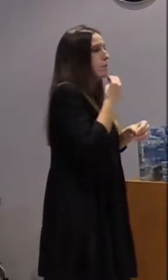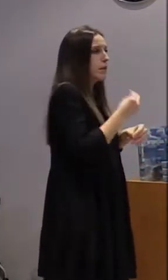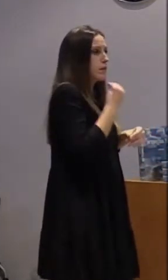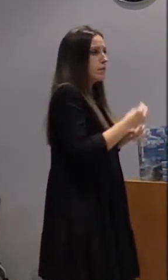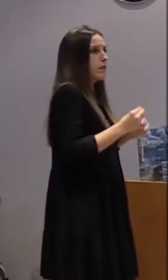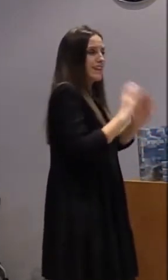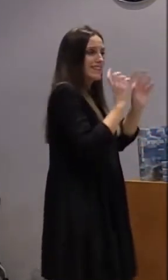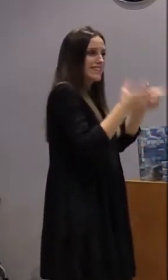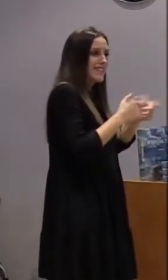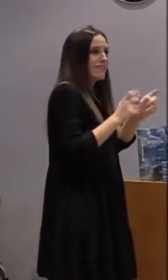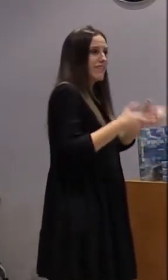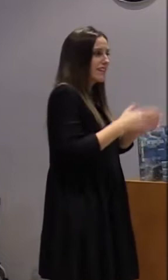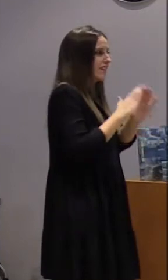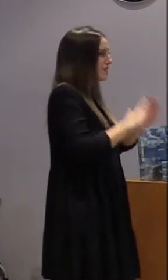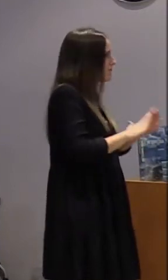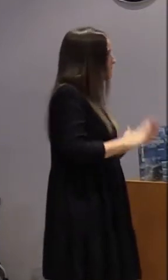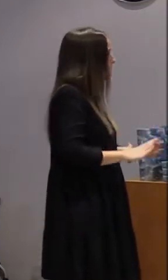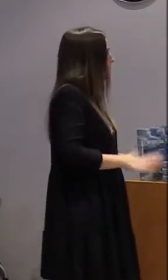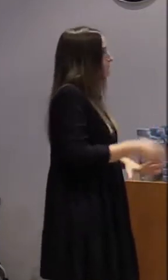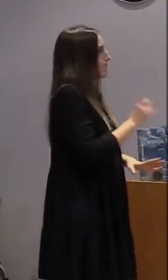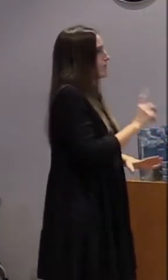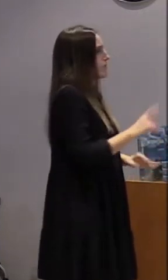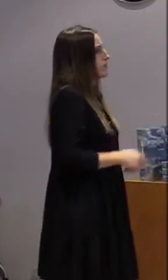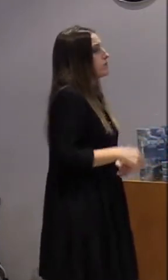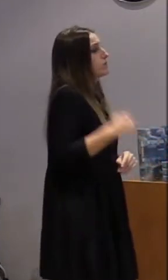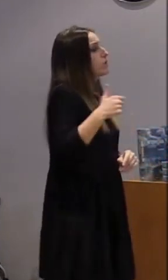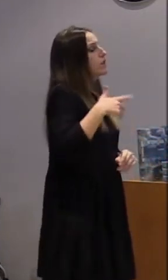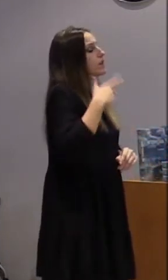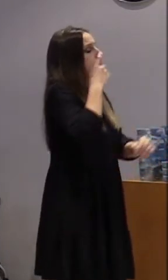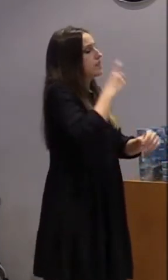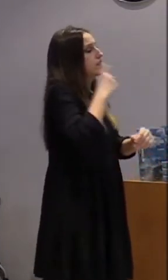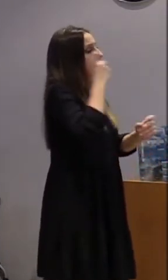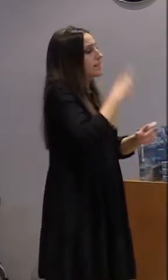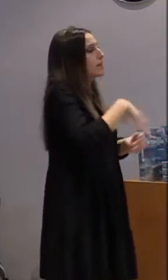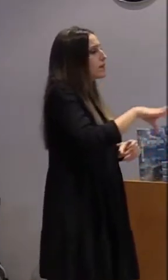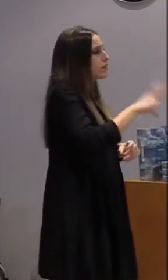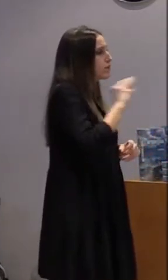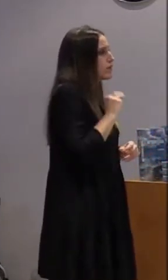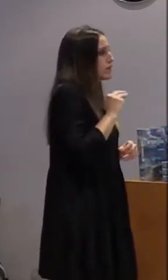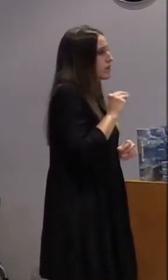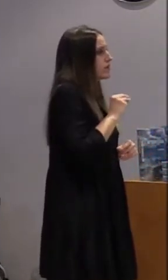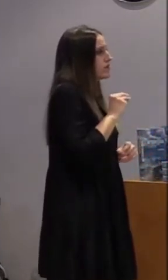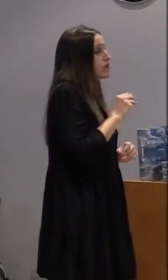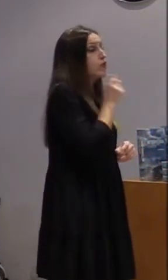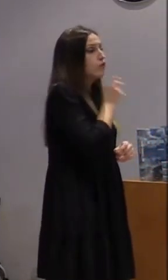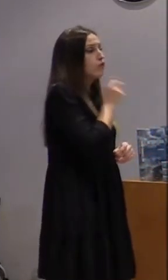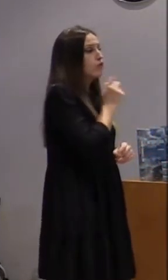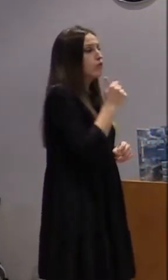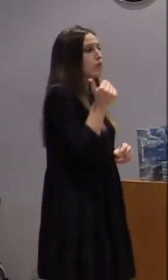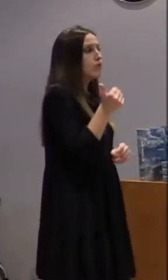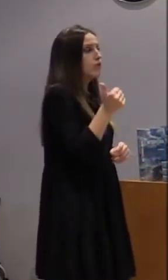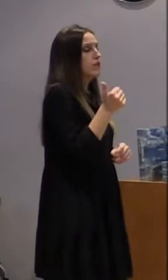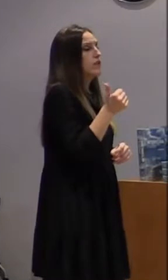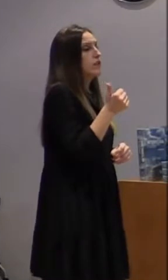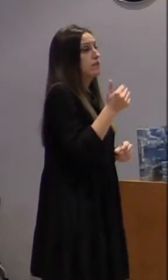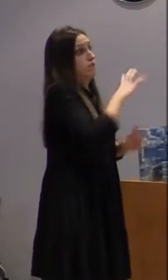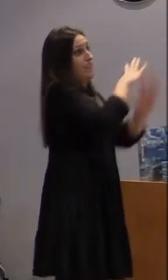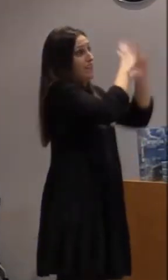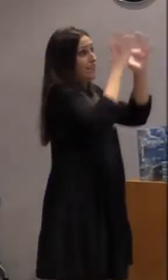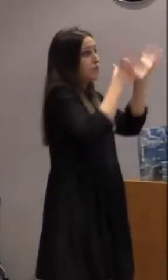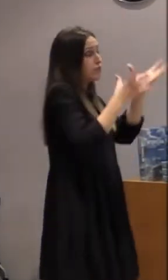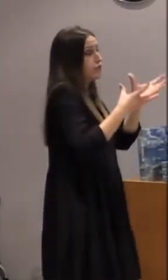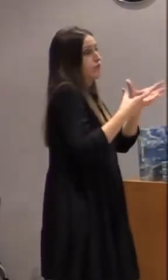pero Constable intenta ir un poco más allá a la hora de entender cómo se comporta en este caso la atmósfera.